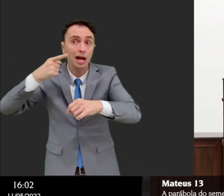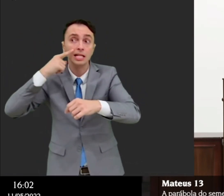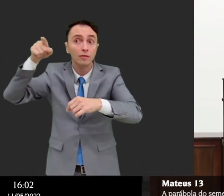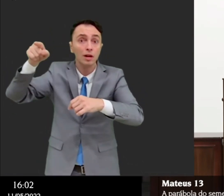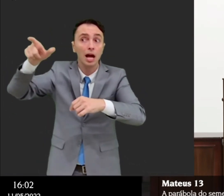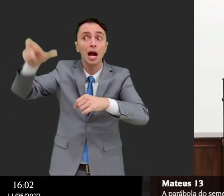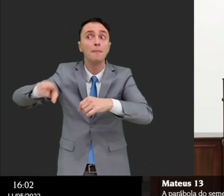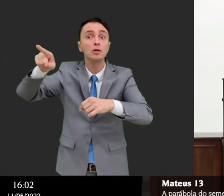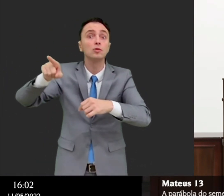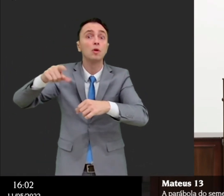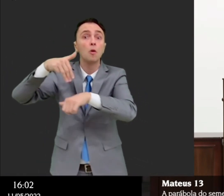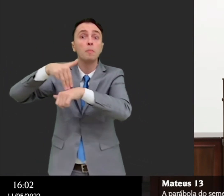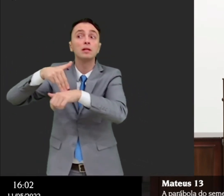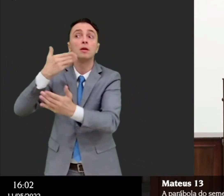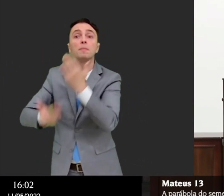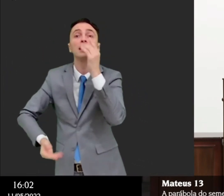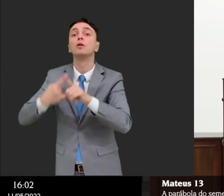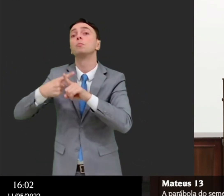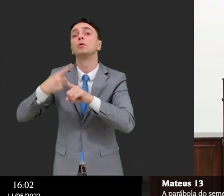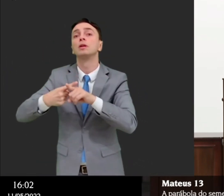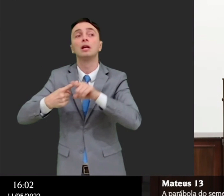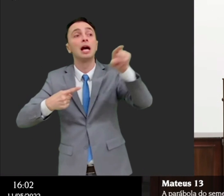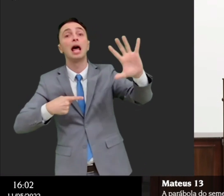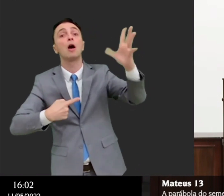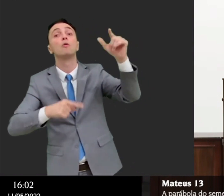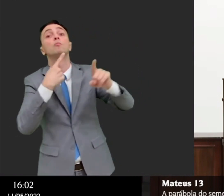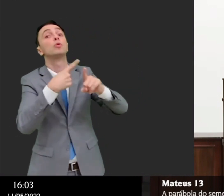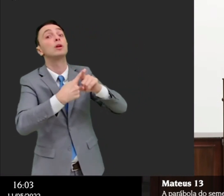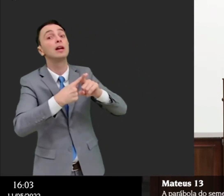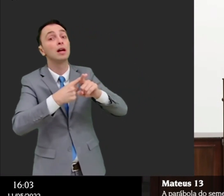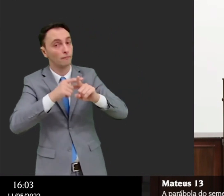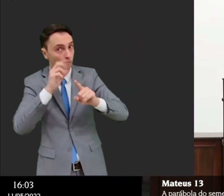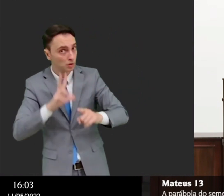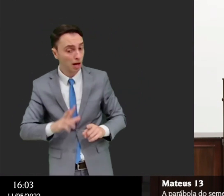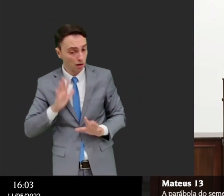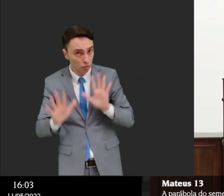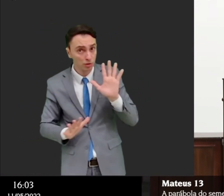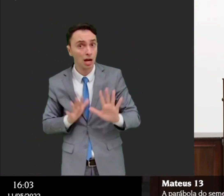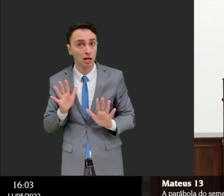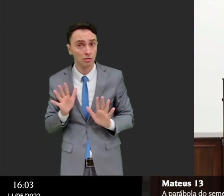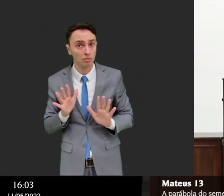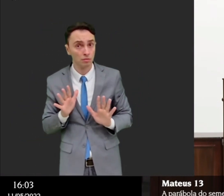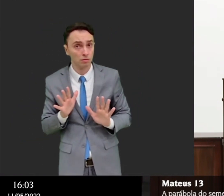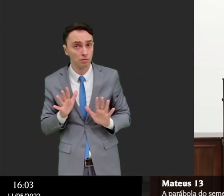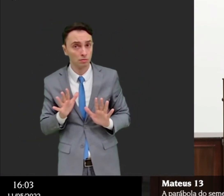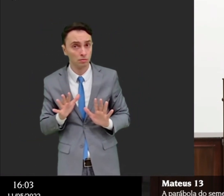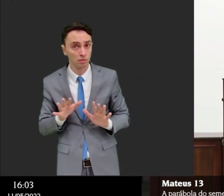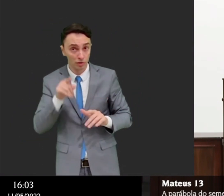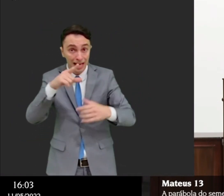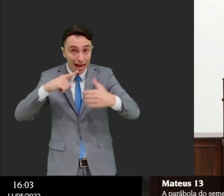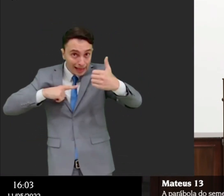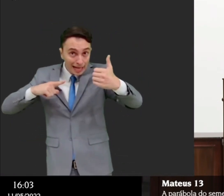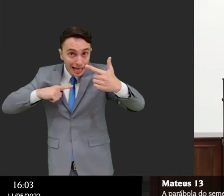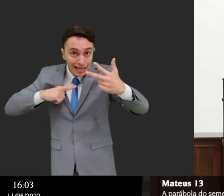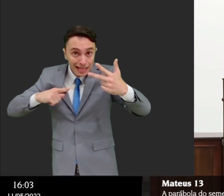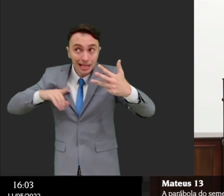por quê? Fica esperto. Fica esperto. Que aquele que tem vai ser dado. E aquele que